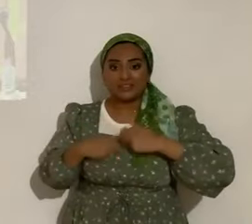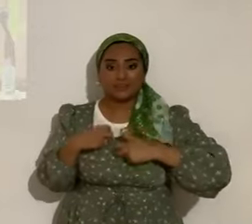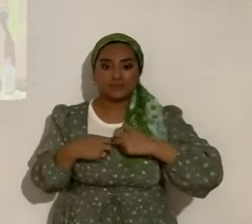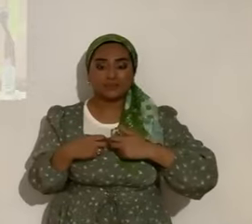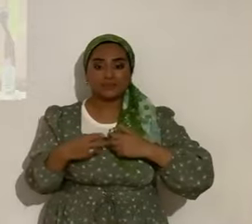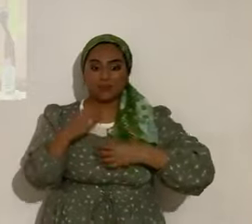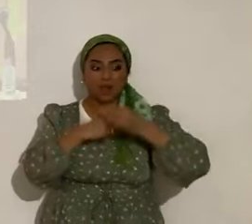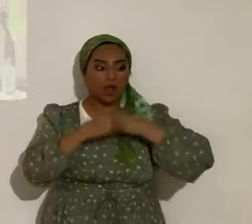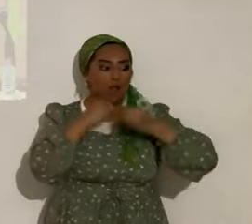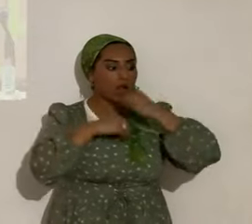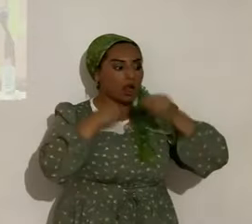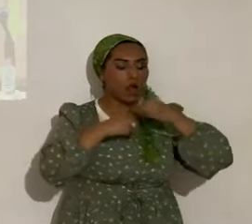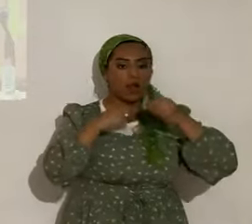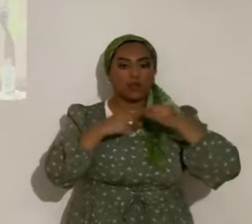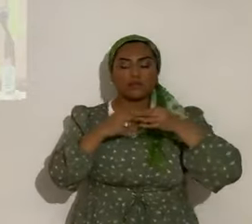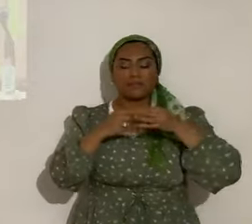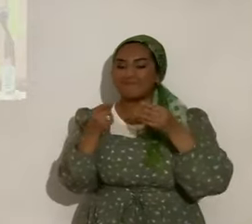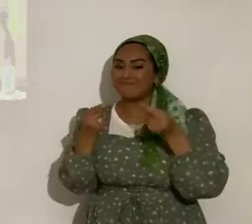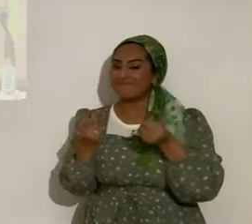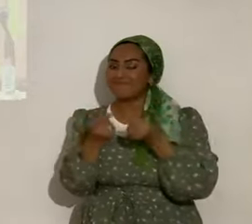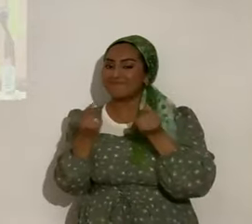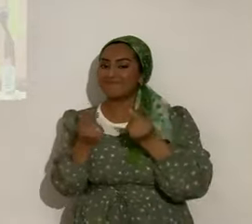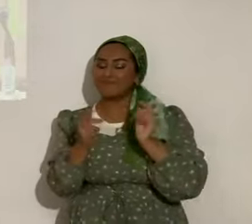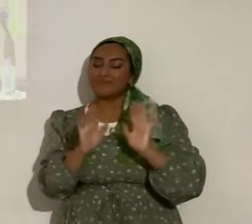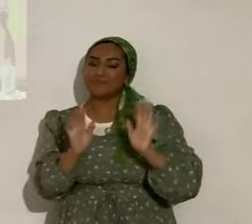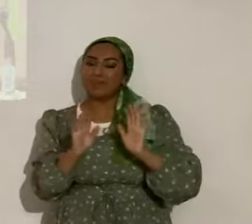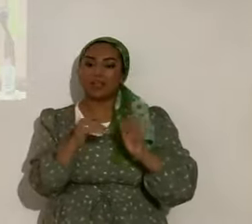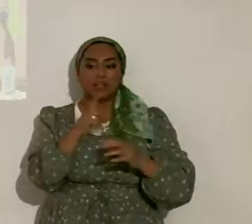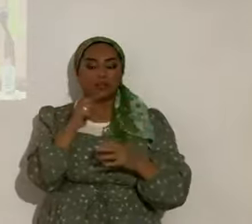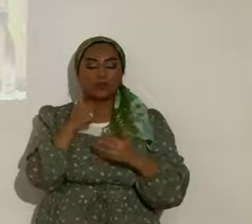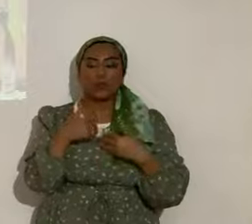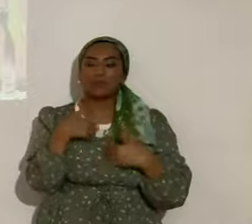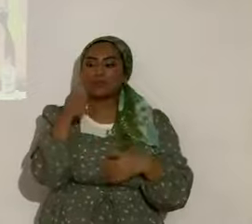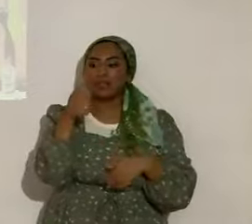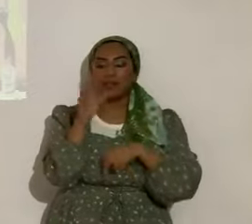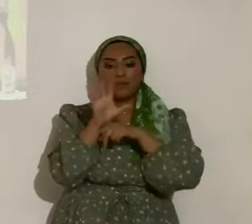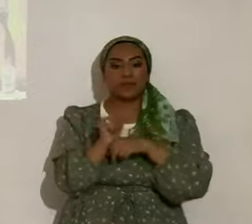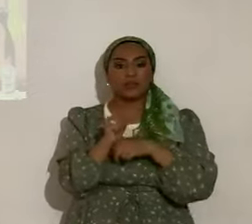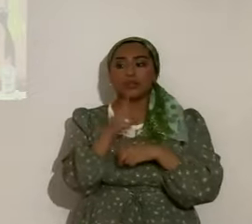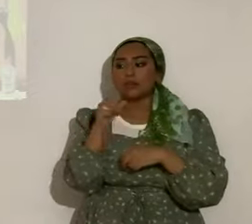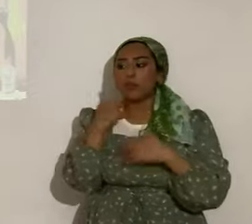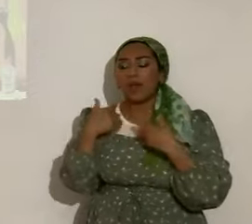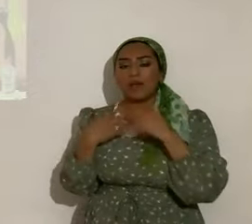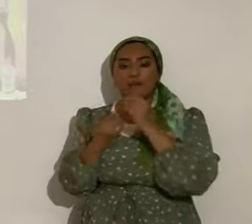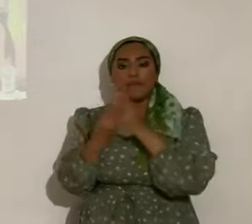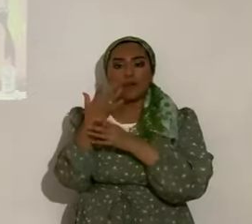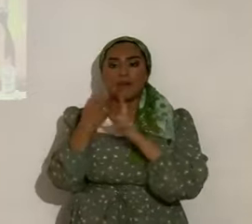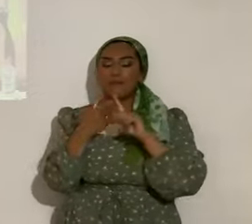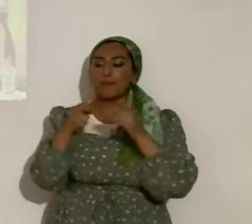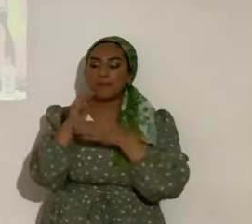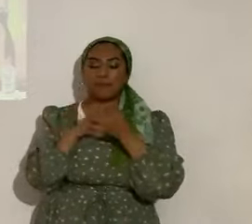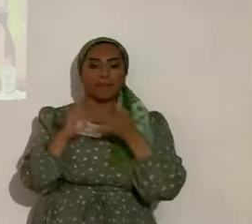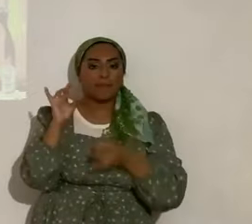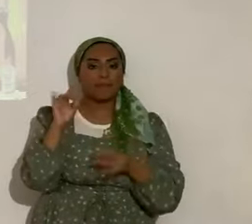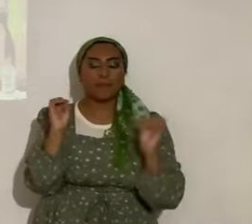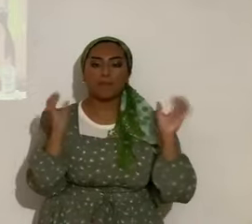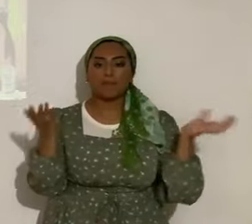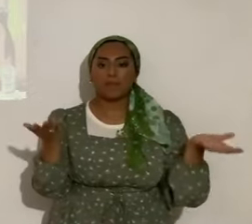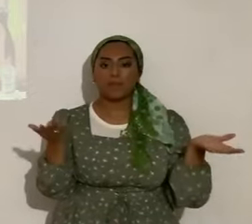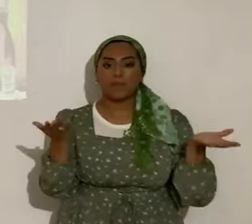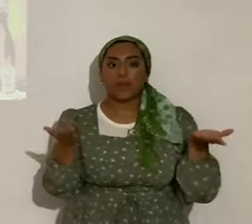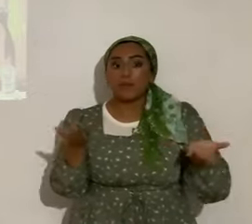es glotón, está pecando. No tiene dominio propio, entonces no tiene el fruto del Ruach HaKodesh. Tal